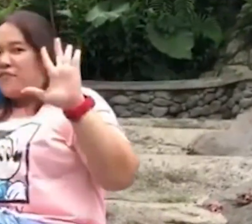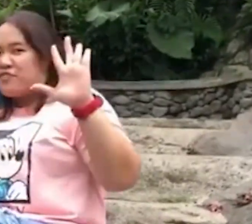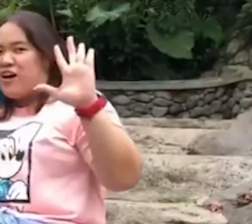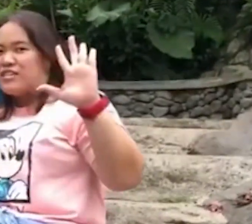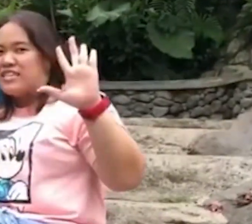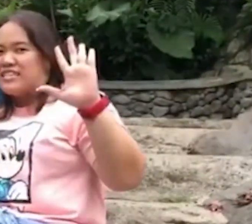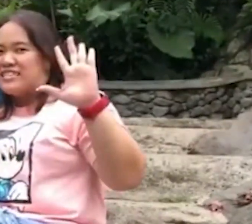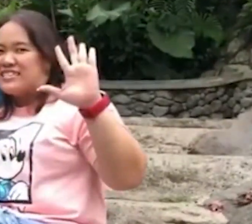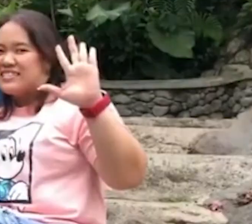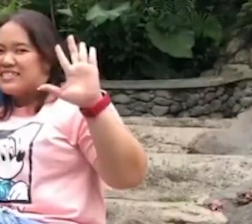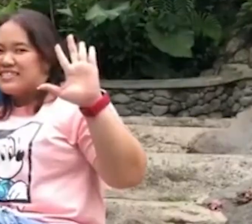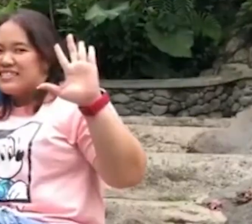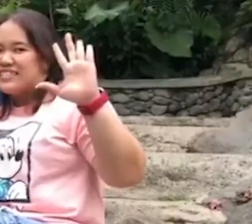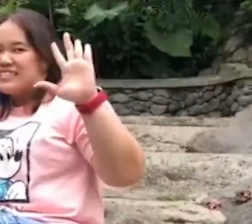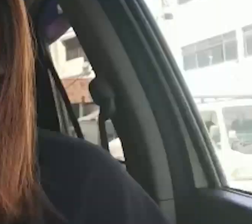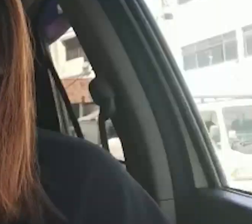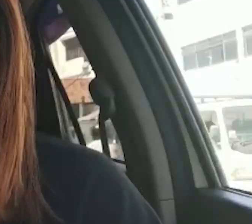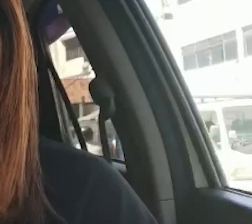you 5000.